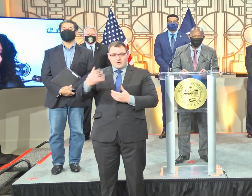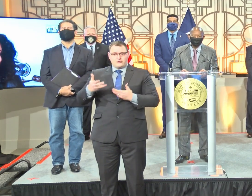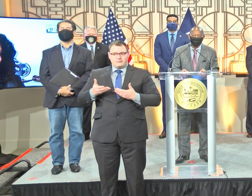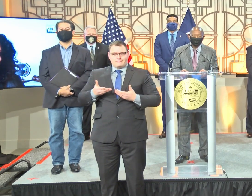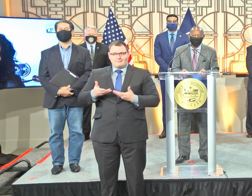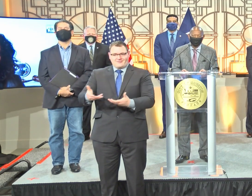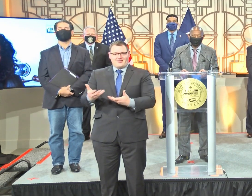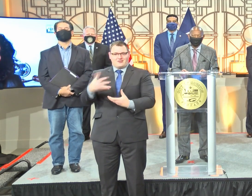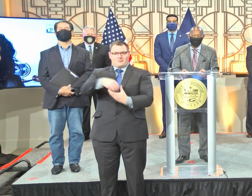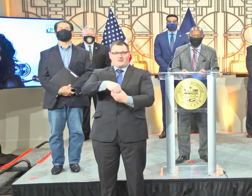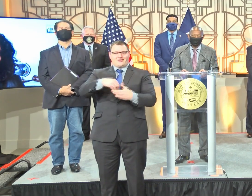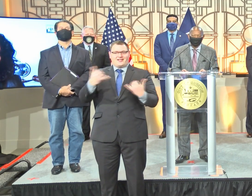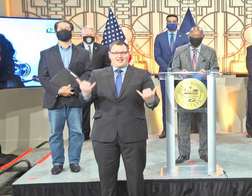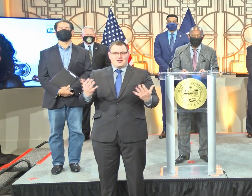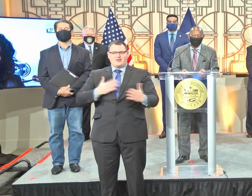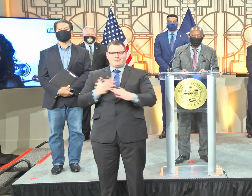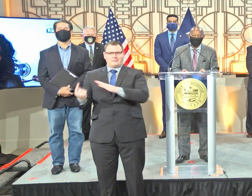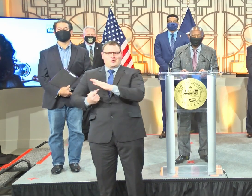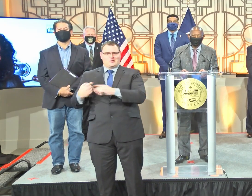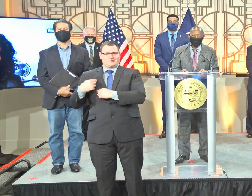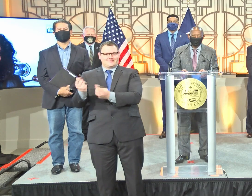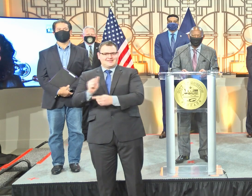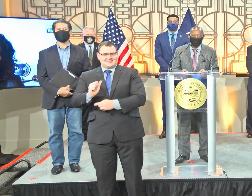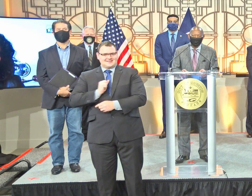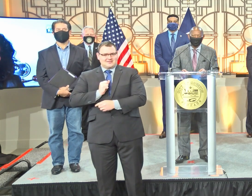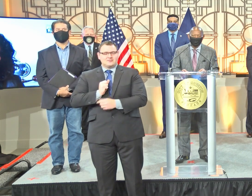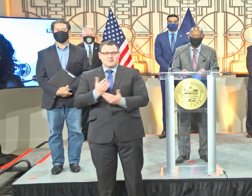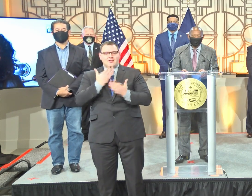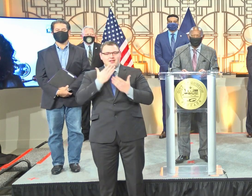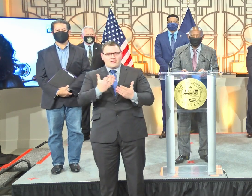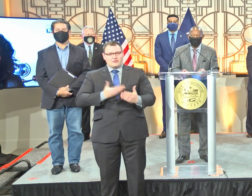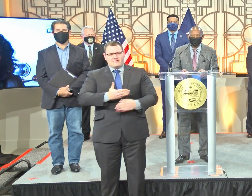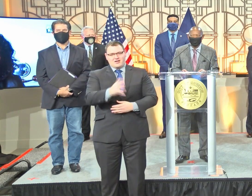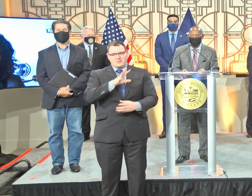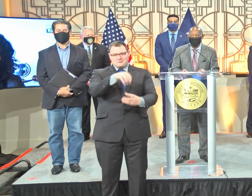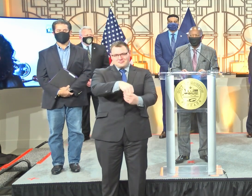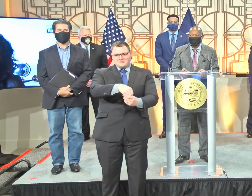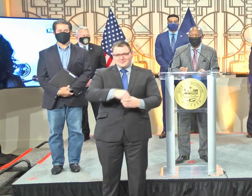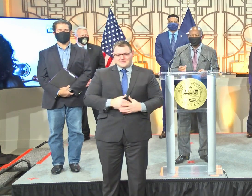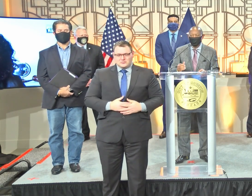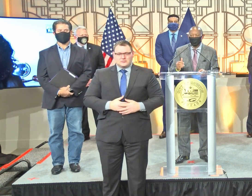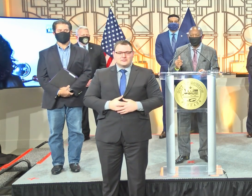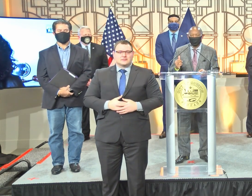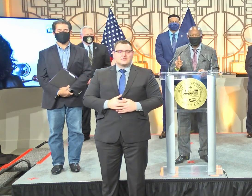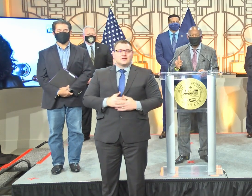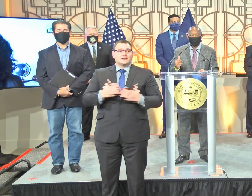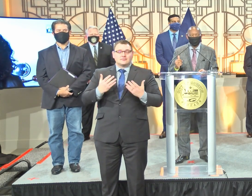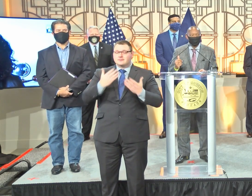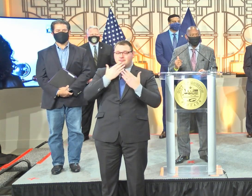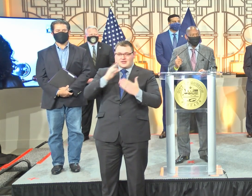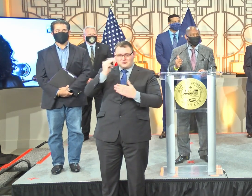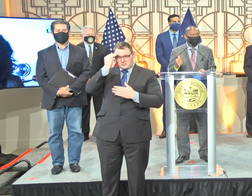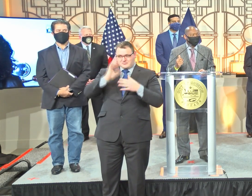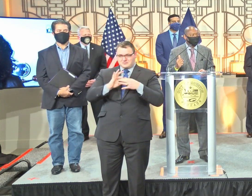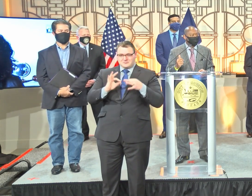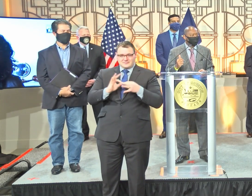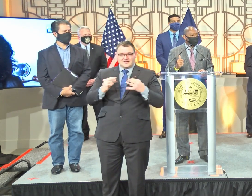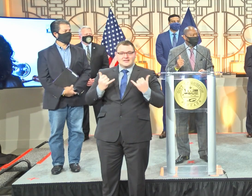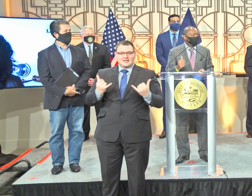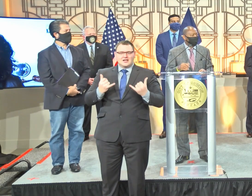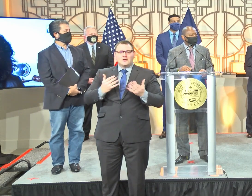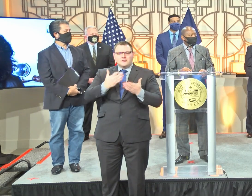también para prevenir esos desalojos, pero estamos listos y seguiremos luchando. Este es el principio, no es el final, no